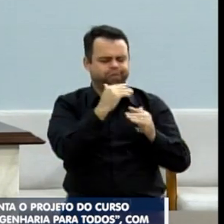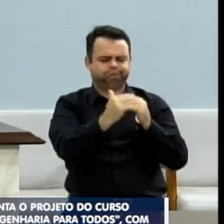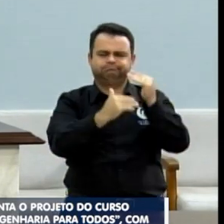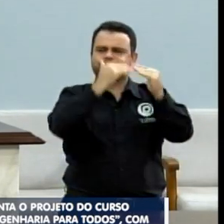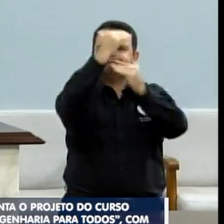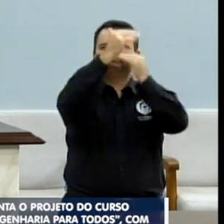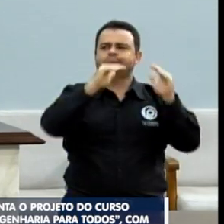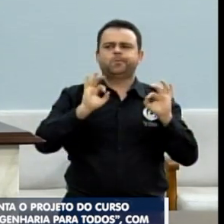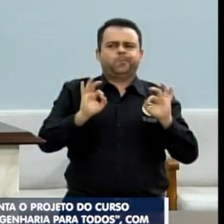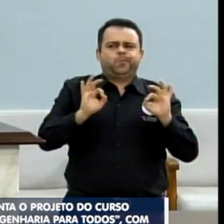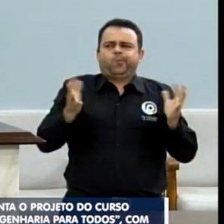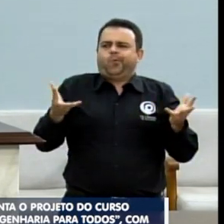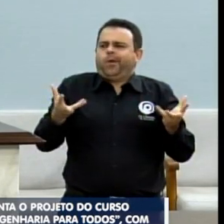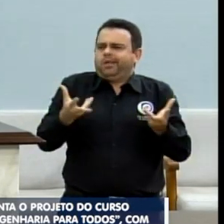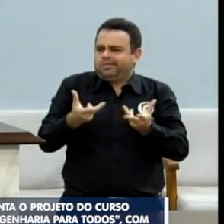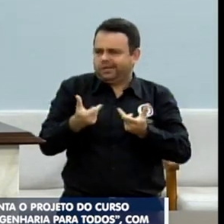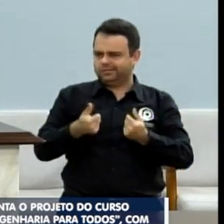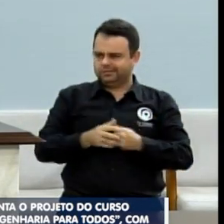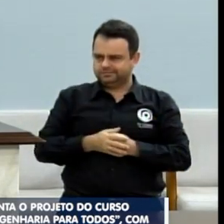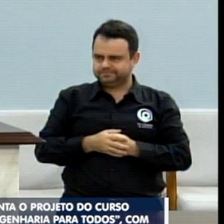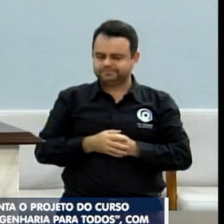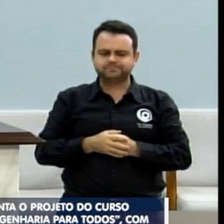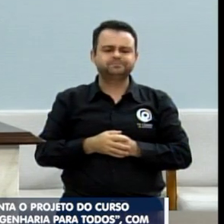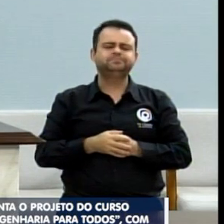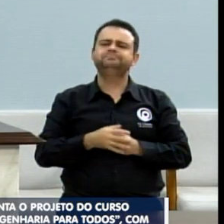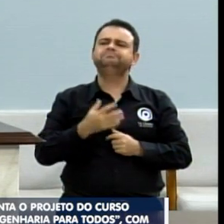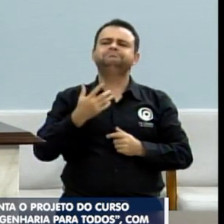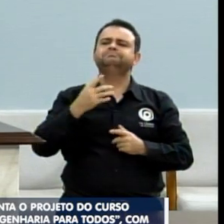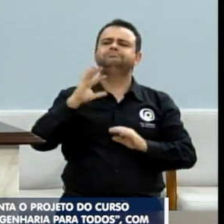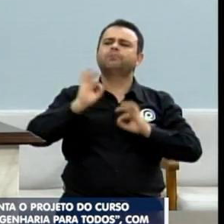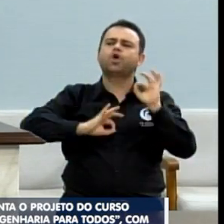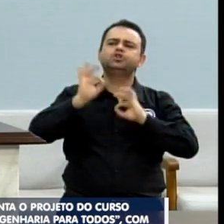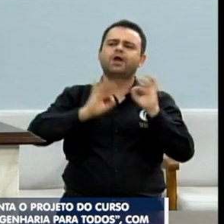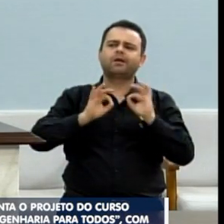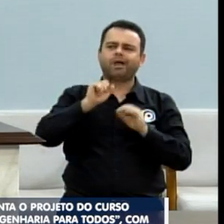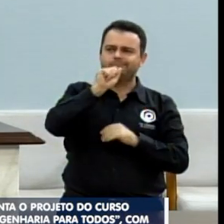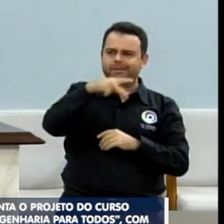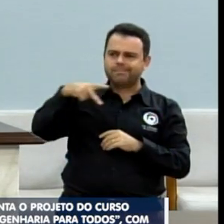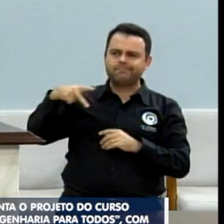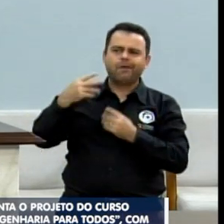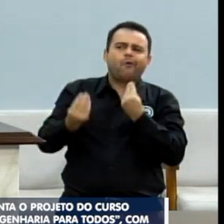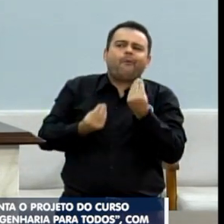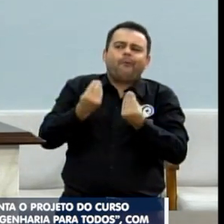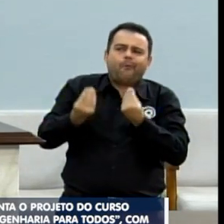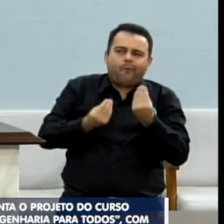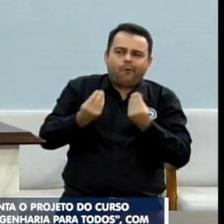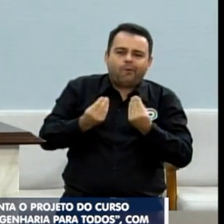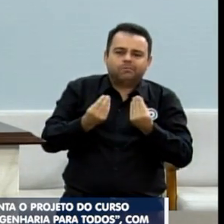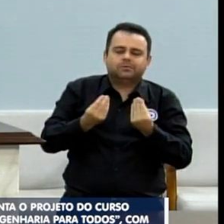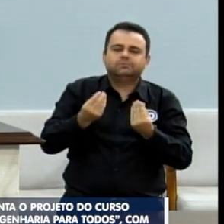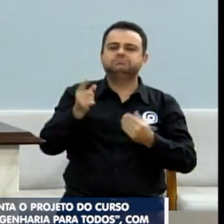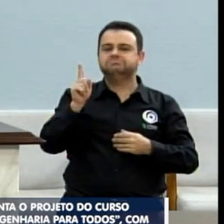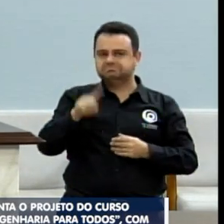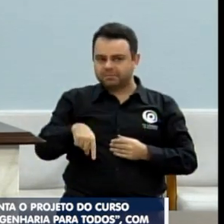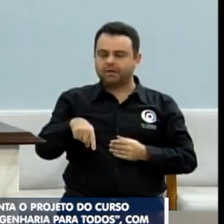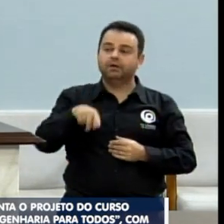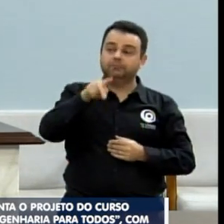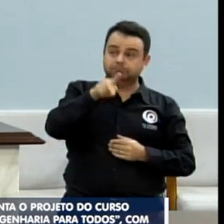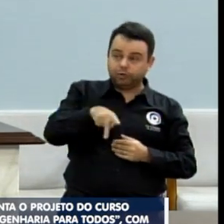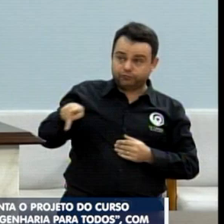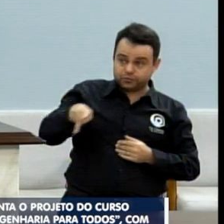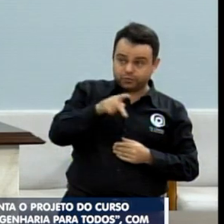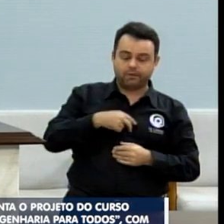esse projeto ele envolve a participação transdisciplinar e interdisciplinar de